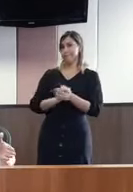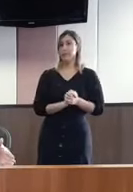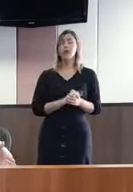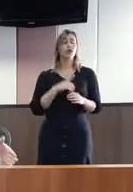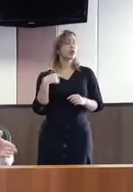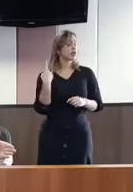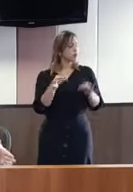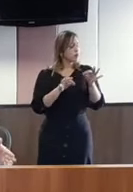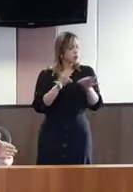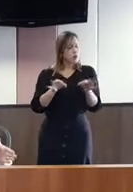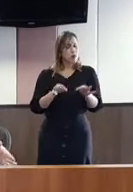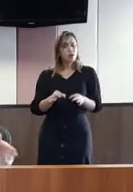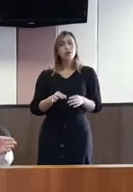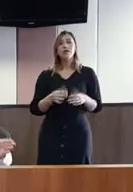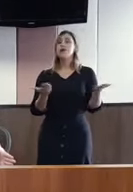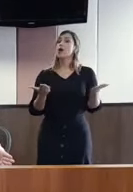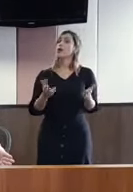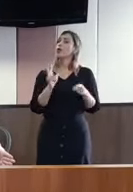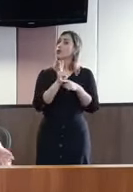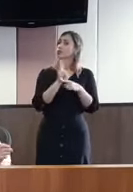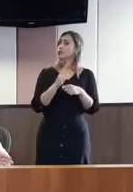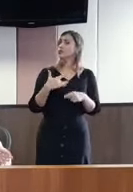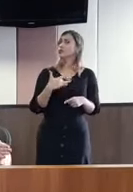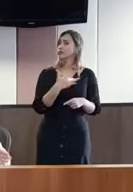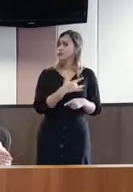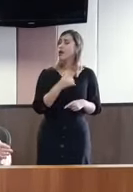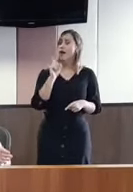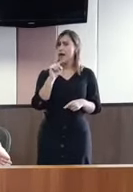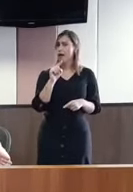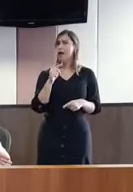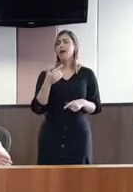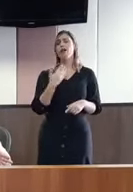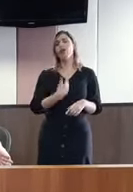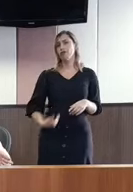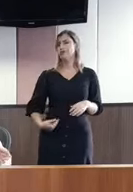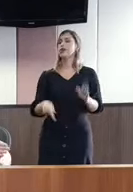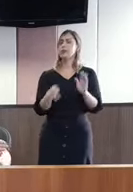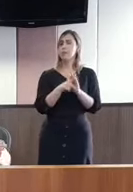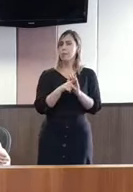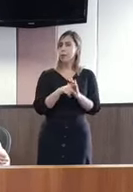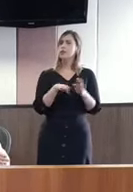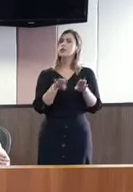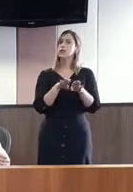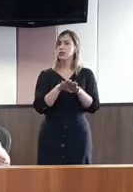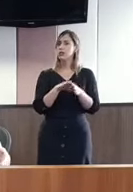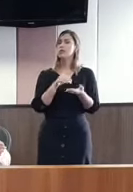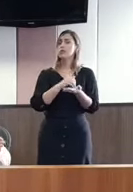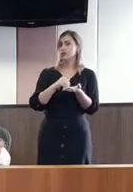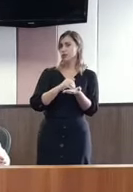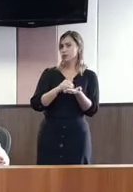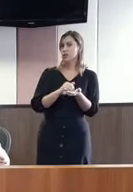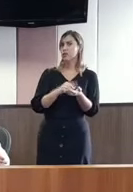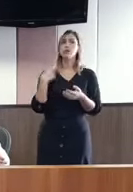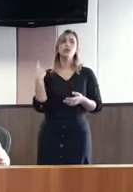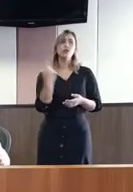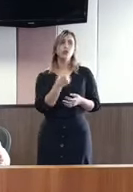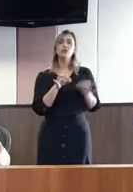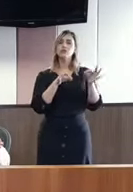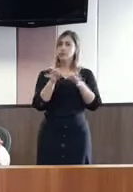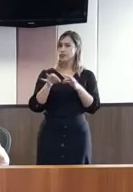as medidas para tratar o problema da saúde. E isso o governo de Mato Grosso, através da nossa secretaria, através dos nossos